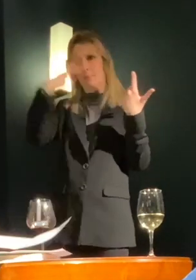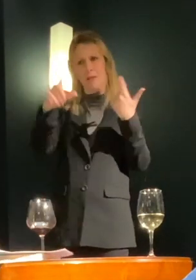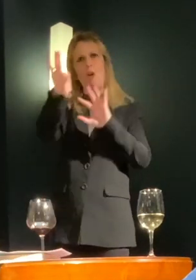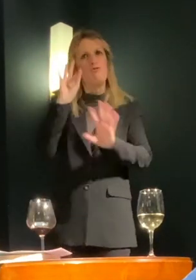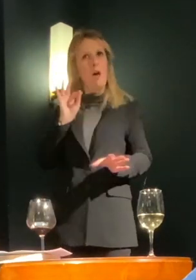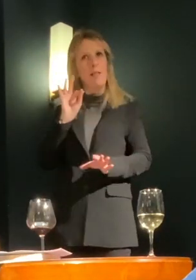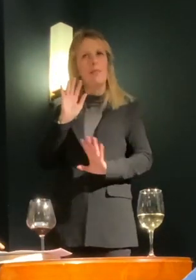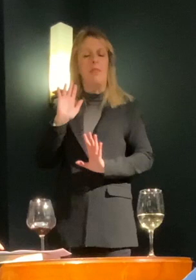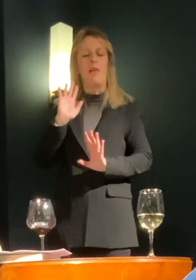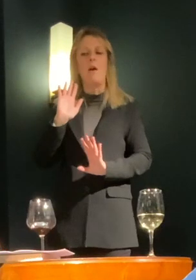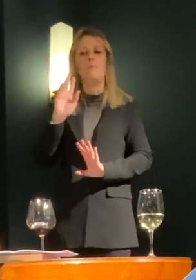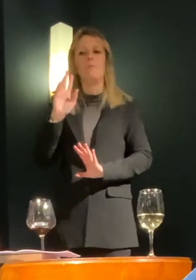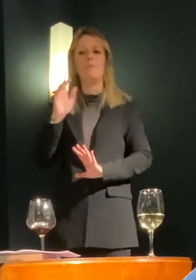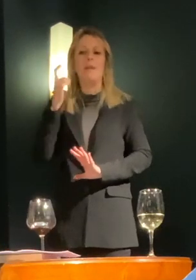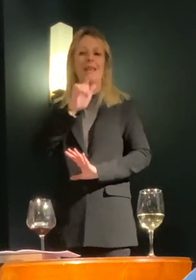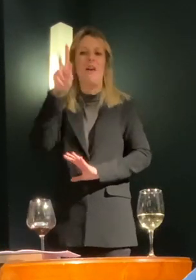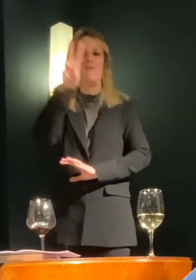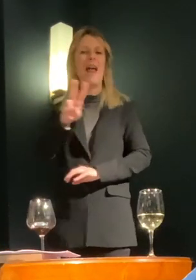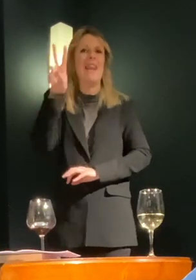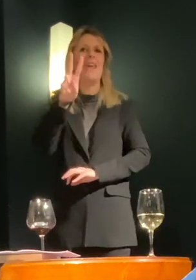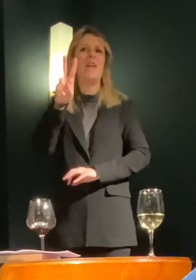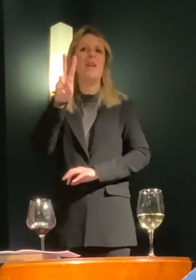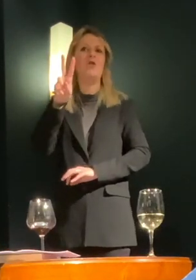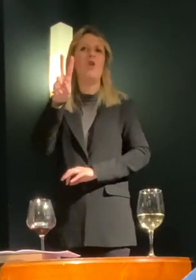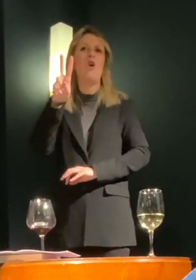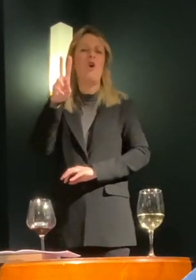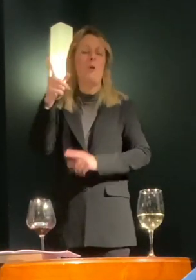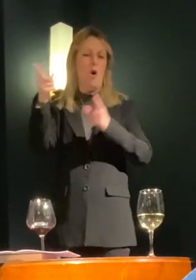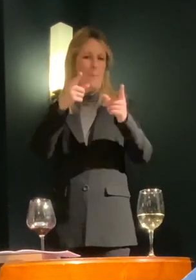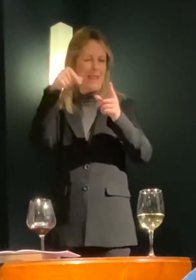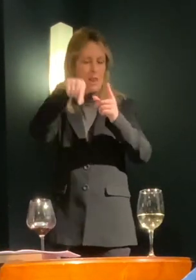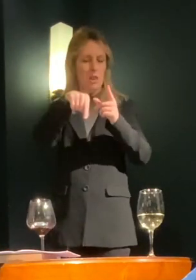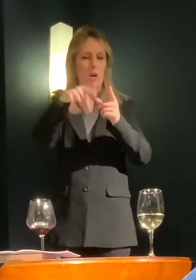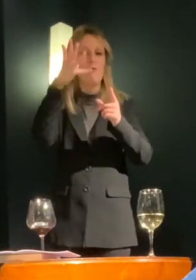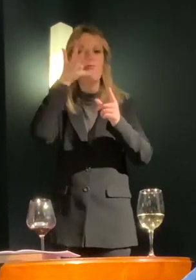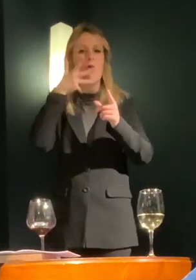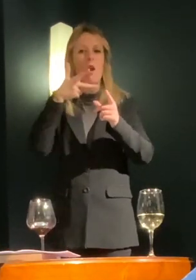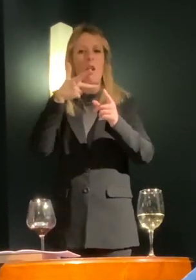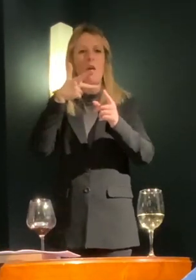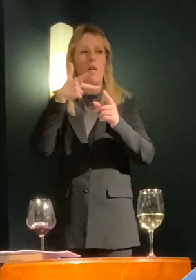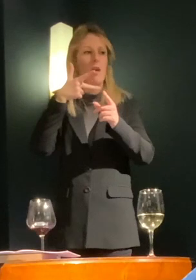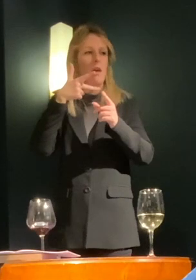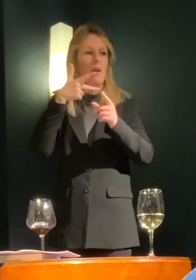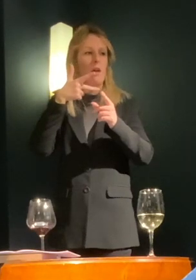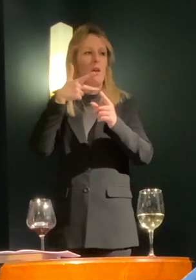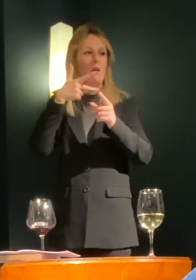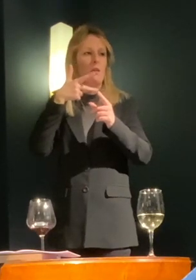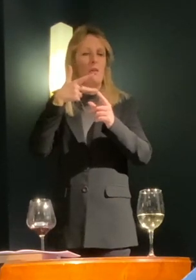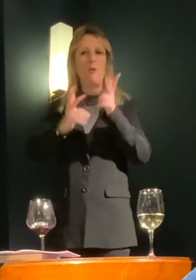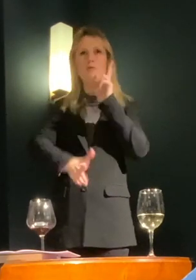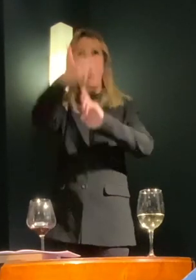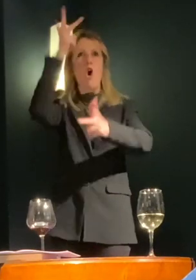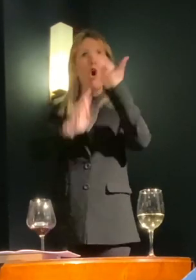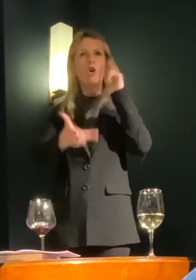scelta di Valerio a un certo punto è quella di dare fuoco a tutto, perché... la seconda volta che dico dare fuoco, sembra che sia